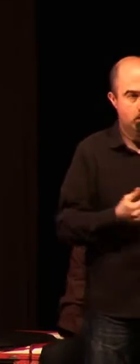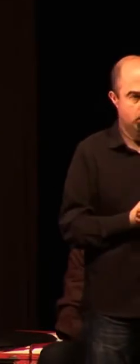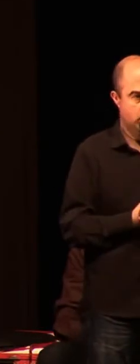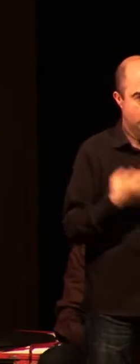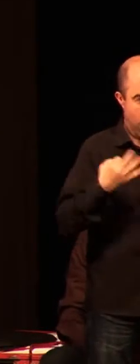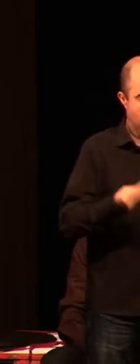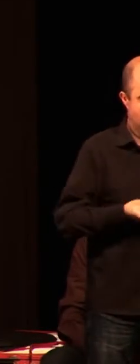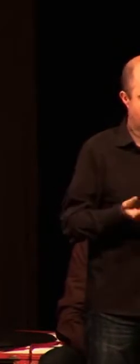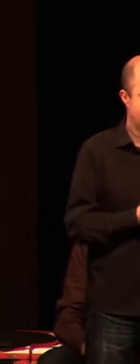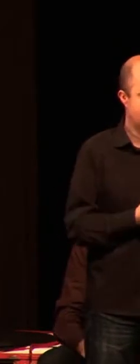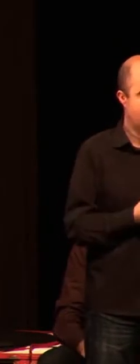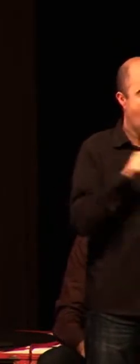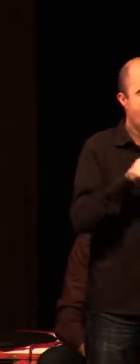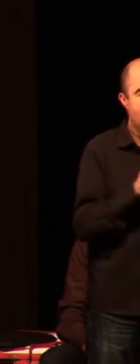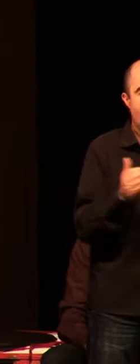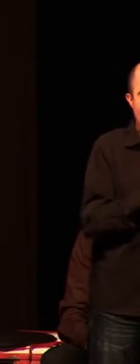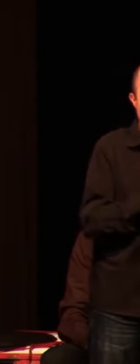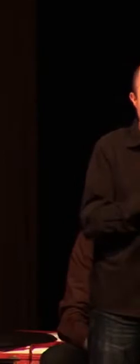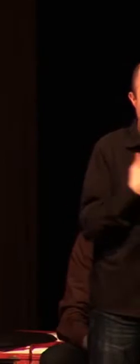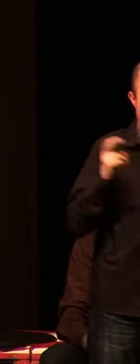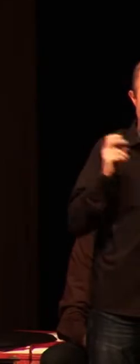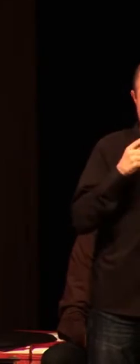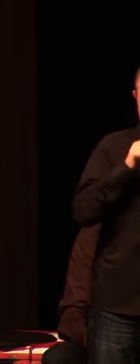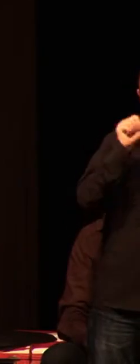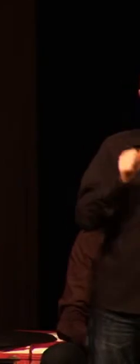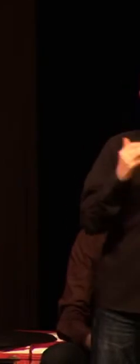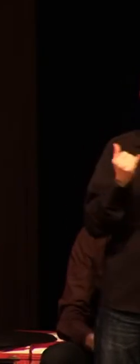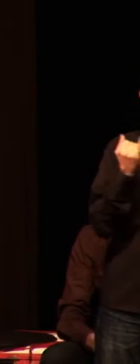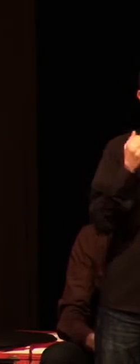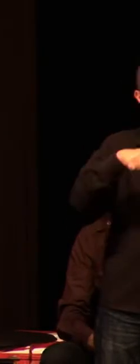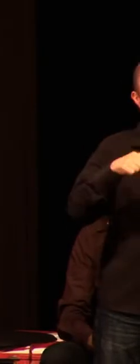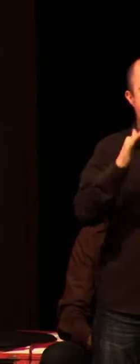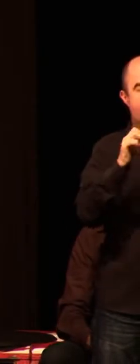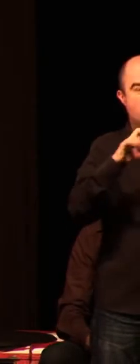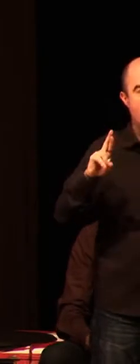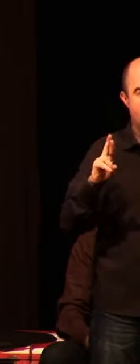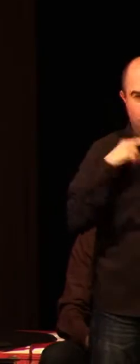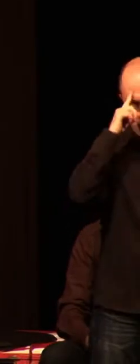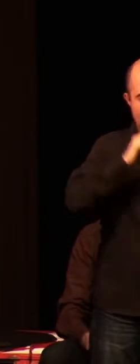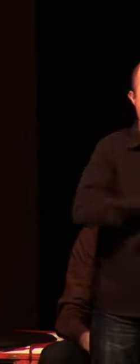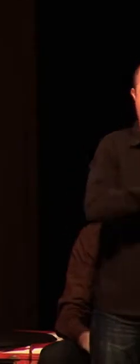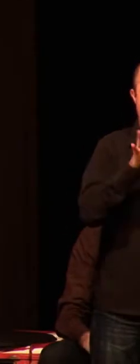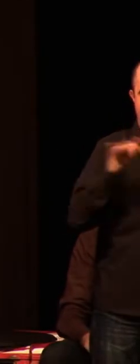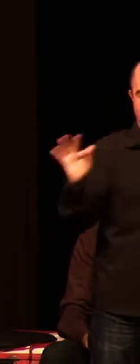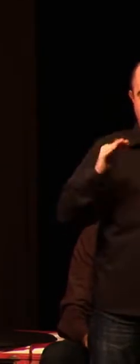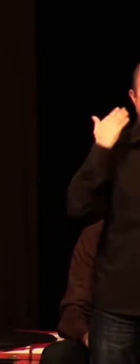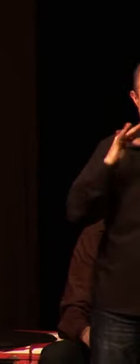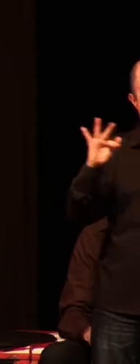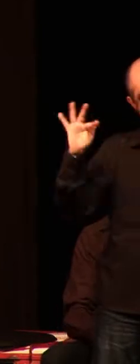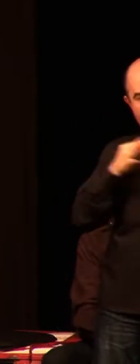ser. I tota política, també venint d'un referent, de Joan Fuster, que ens ho va deixar molt clar, i amb això ja continuarà